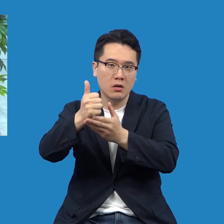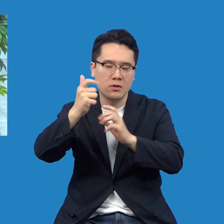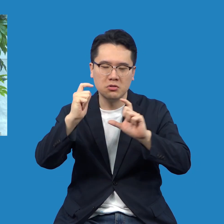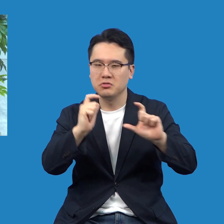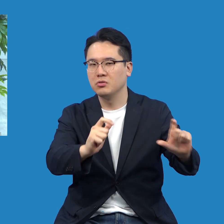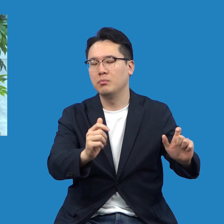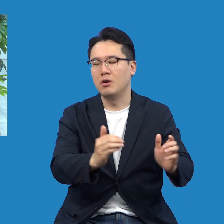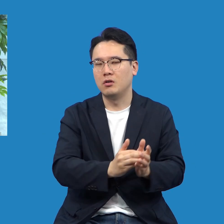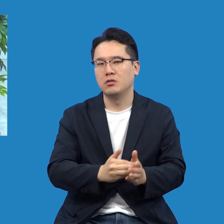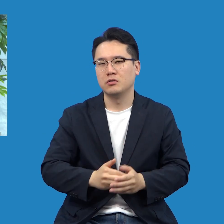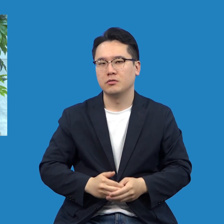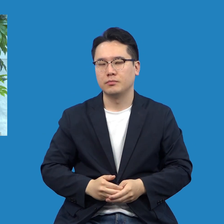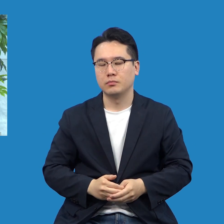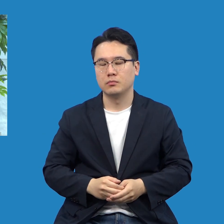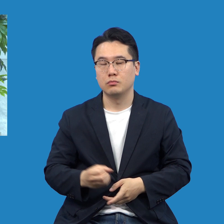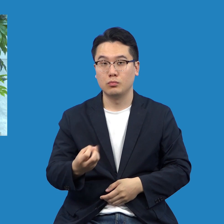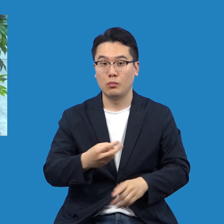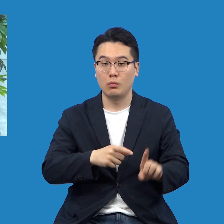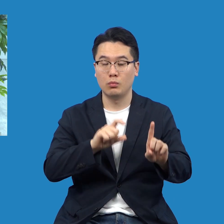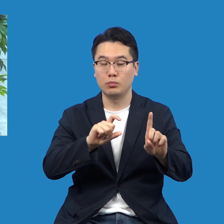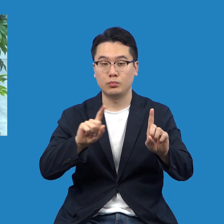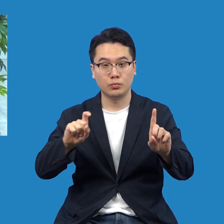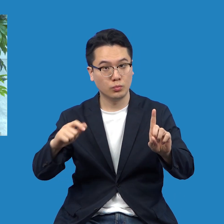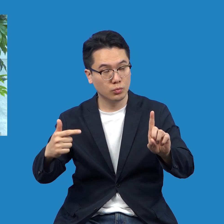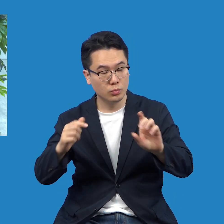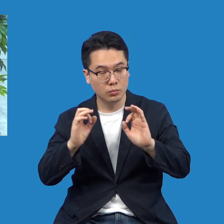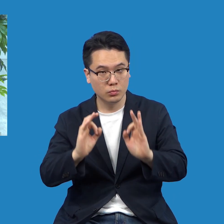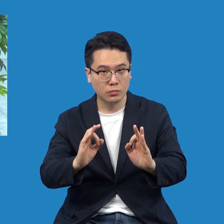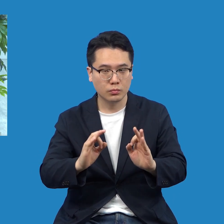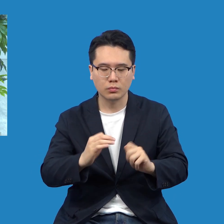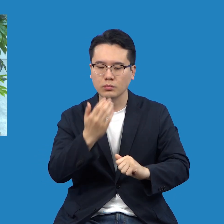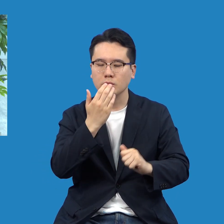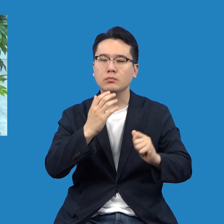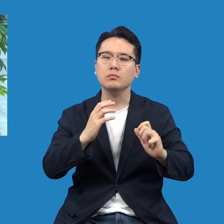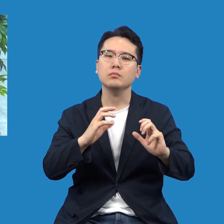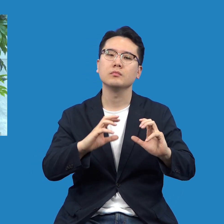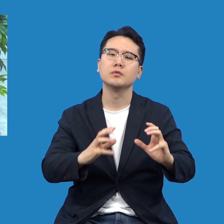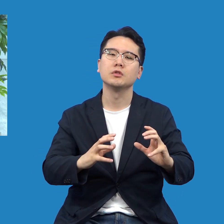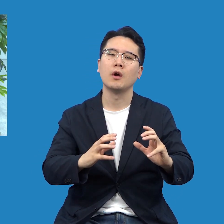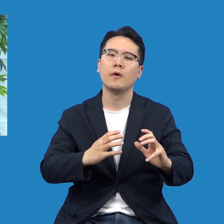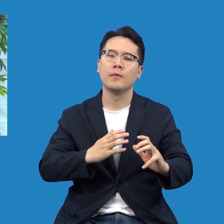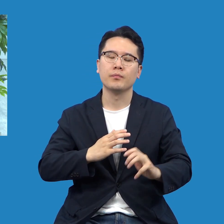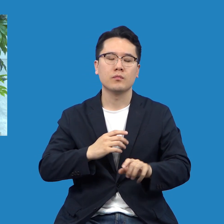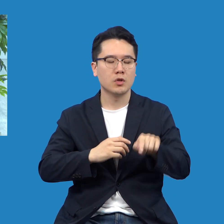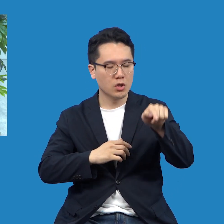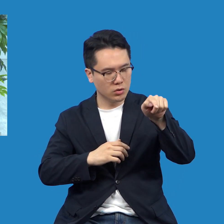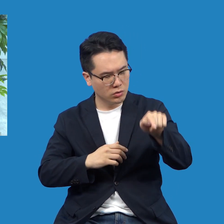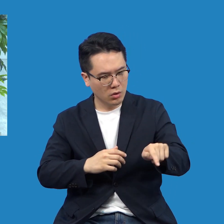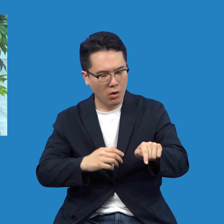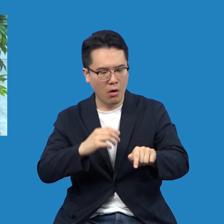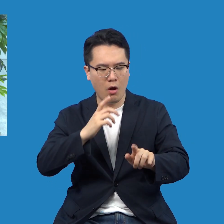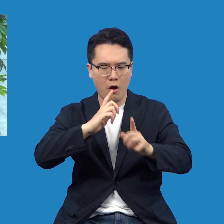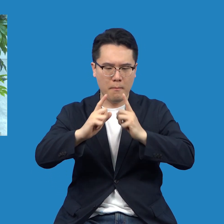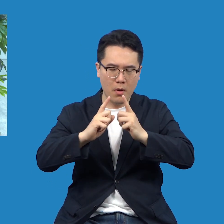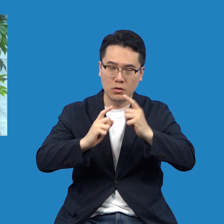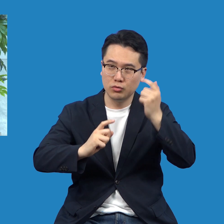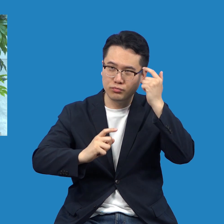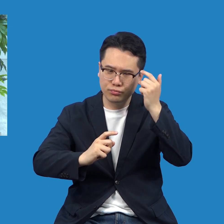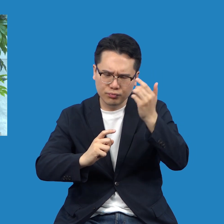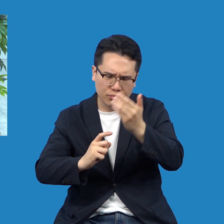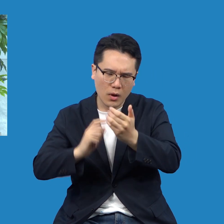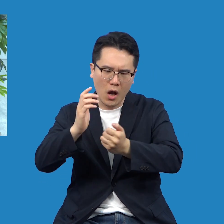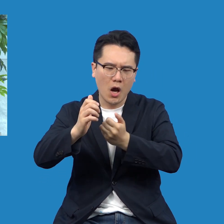1장 16절에 보면 이스라엘에는 내가 말씀을 여쭐 하나님이 계시지